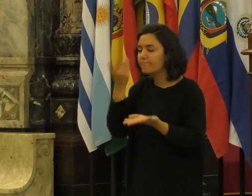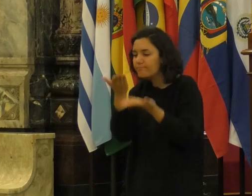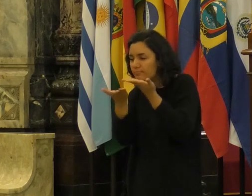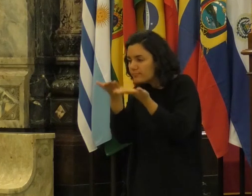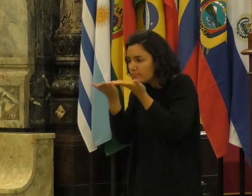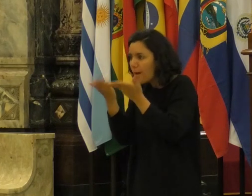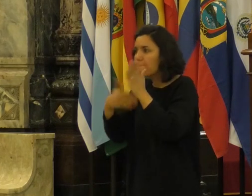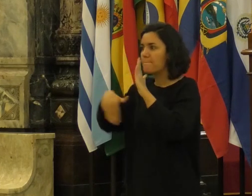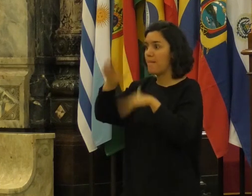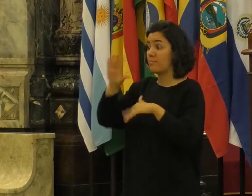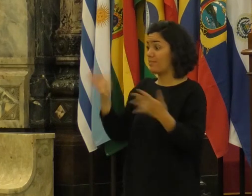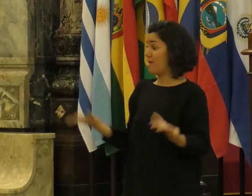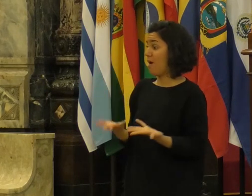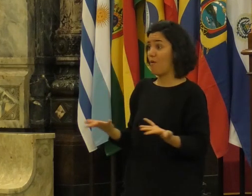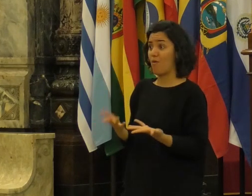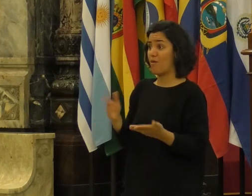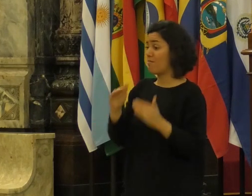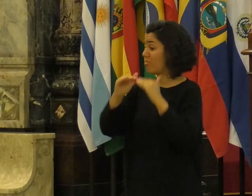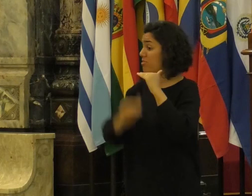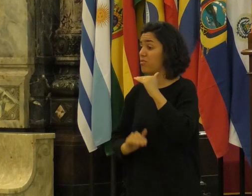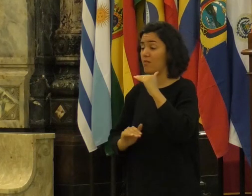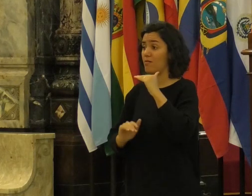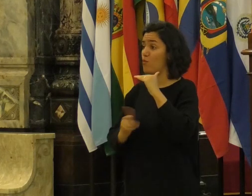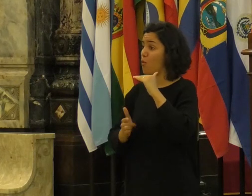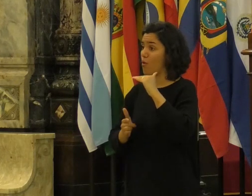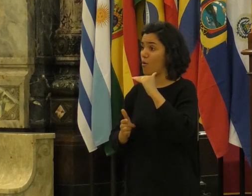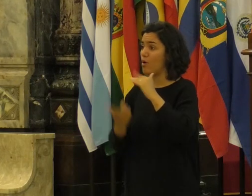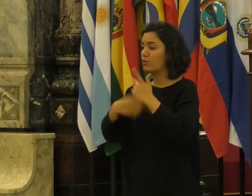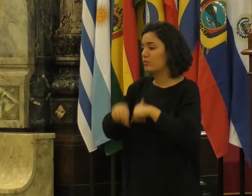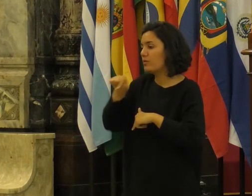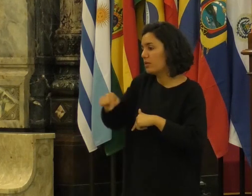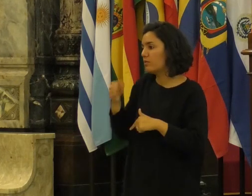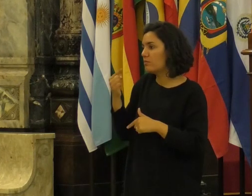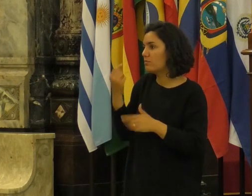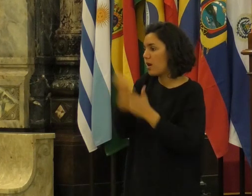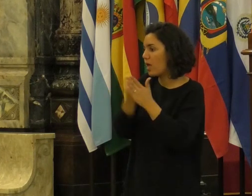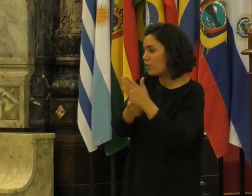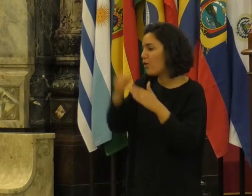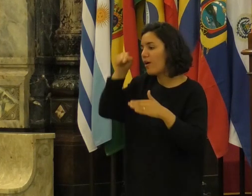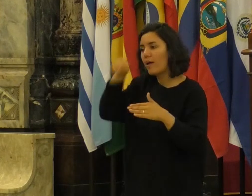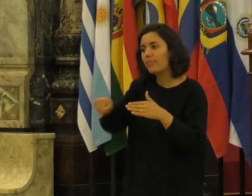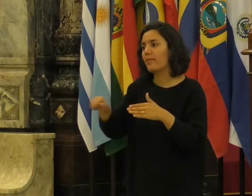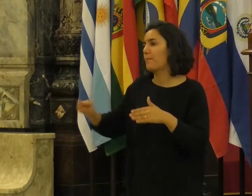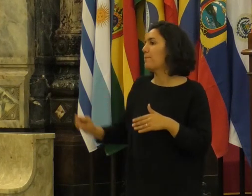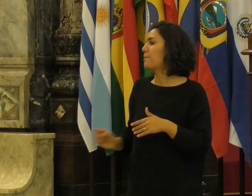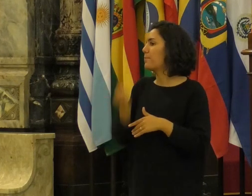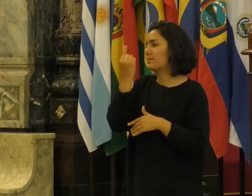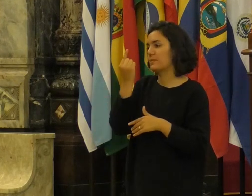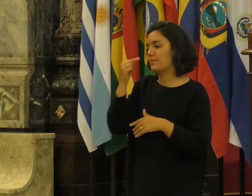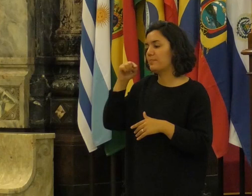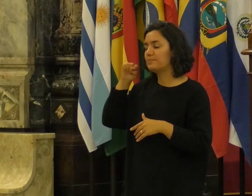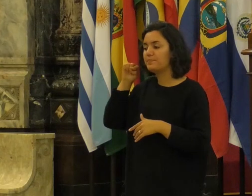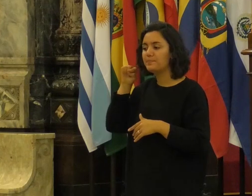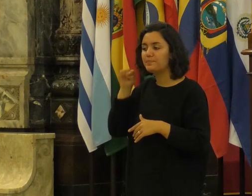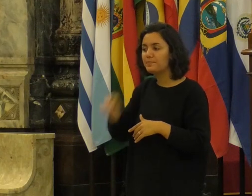hay. Por eso creo, sinceramente, que este reto que he hablado, que es el principal, es el reto